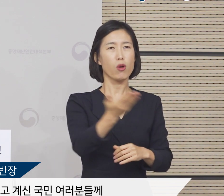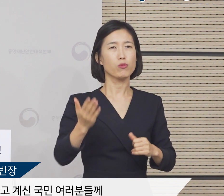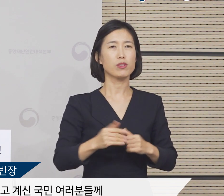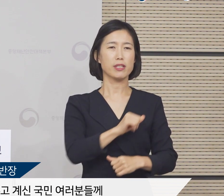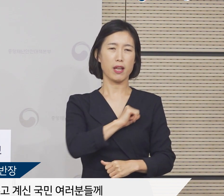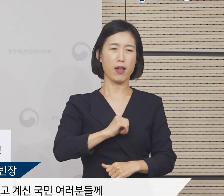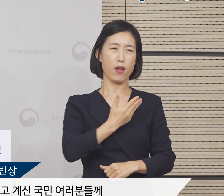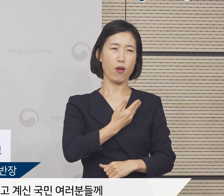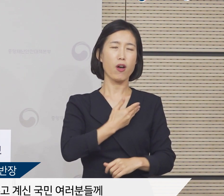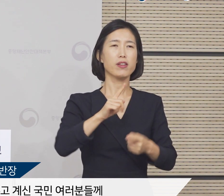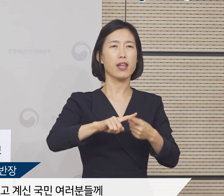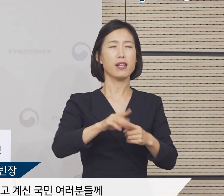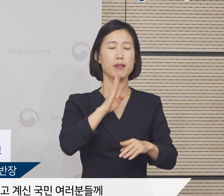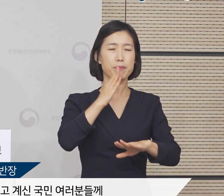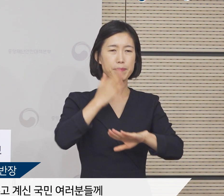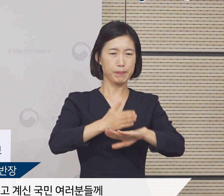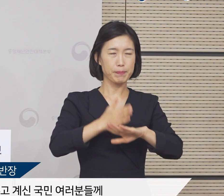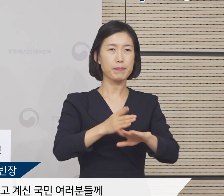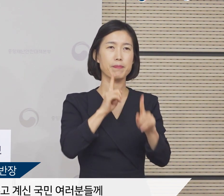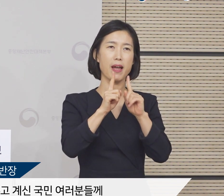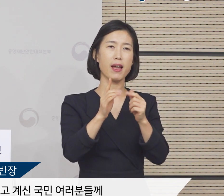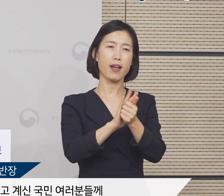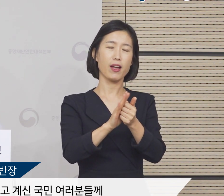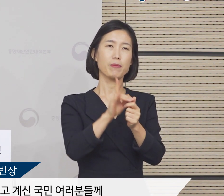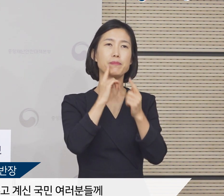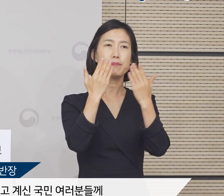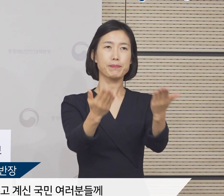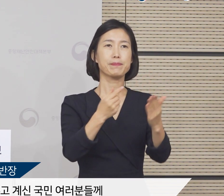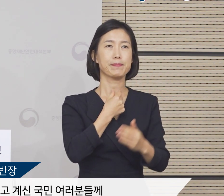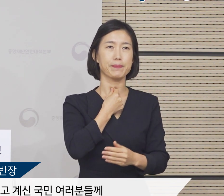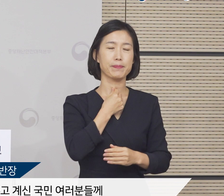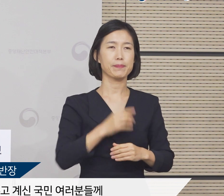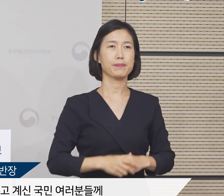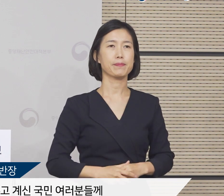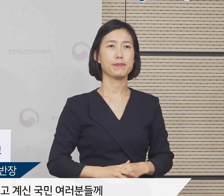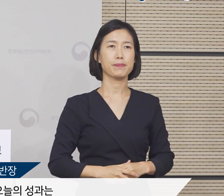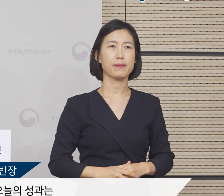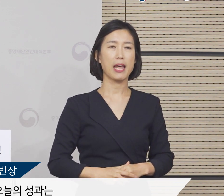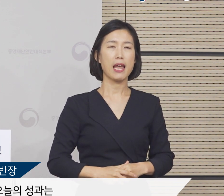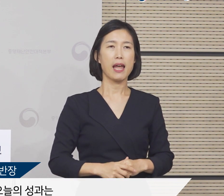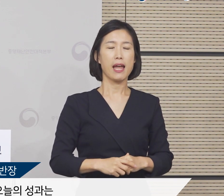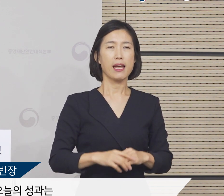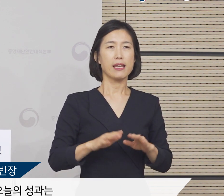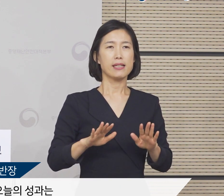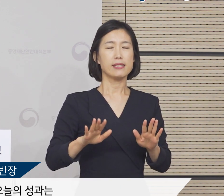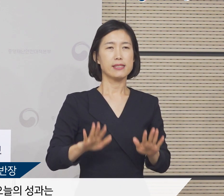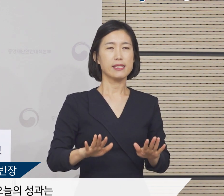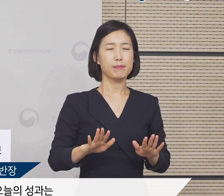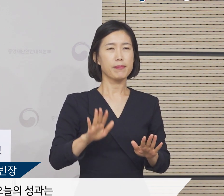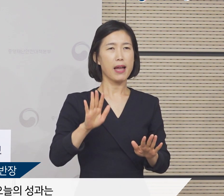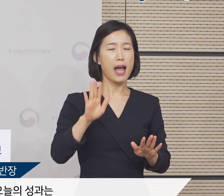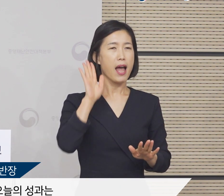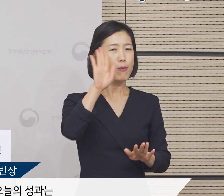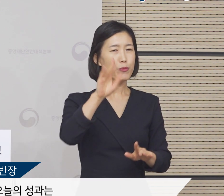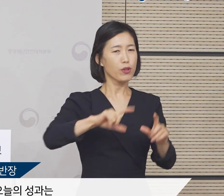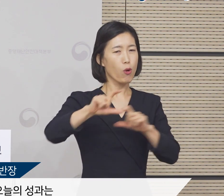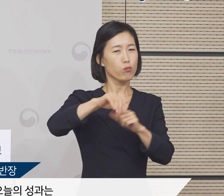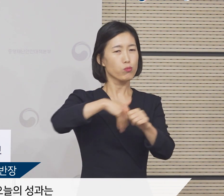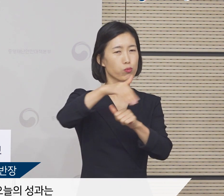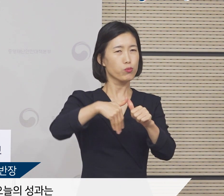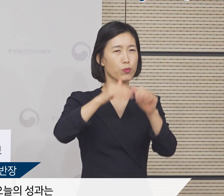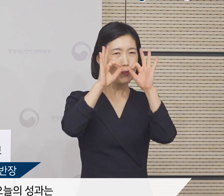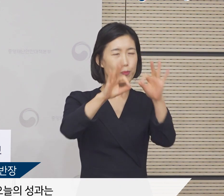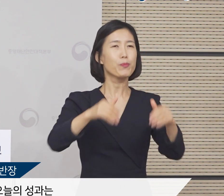여러분들께 깊은 감사와 격려의 말씀을 드립니다. 아직 추이를 더 지켜보아야